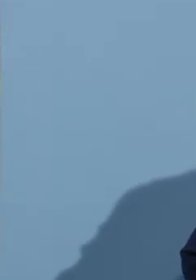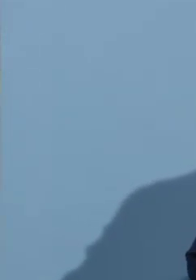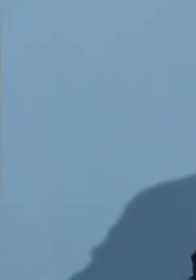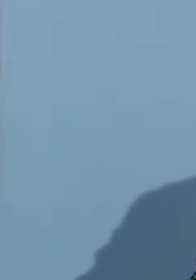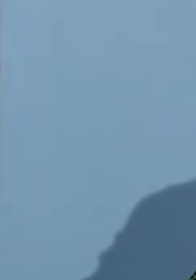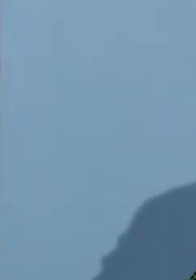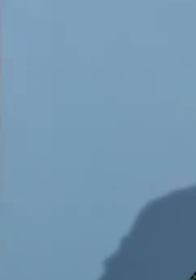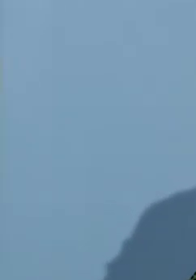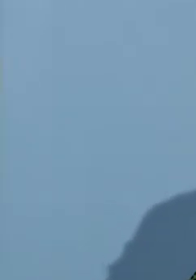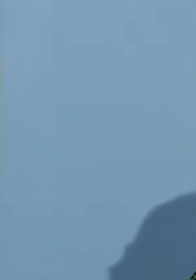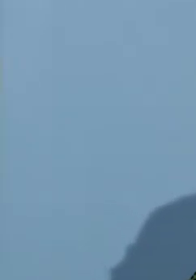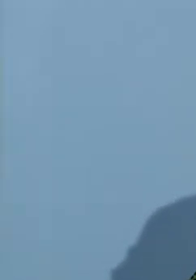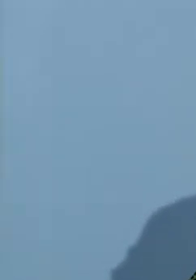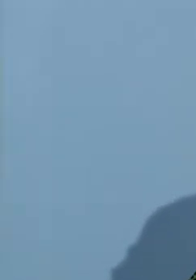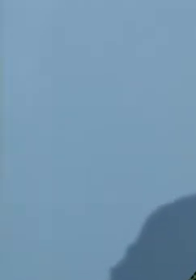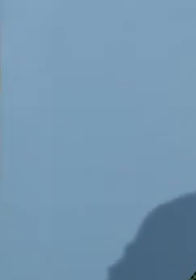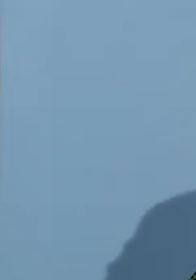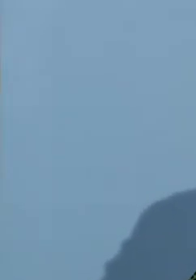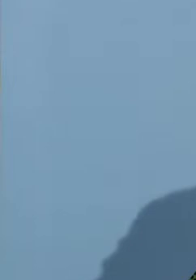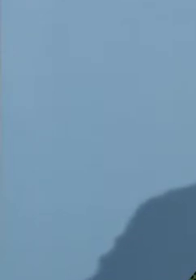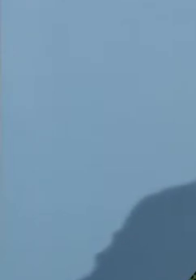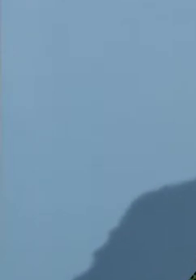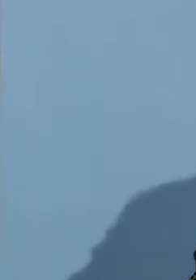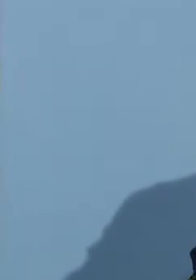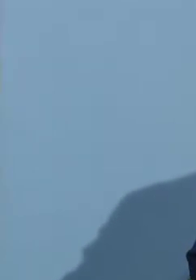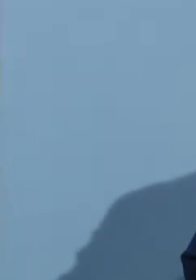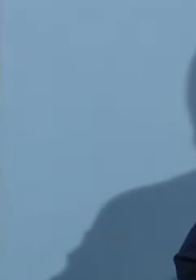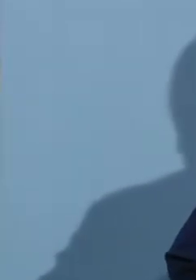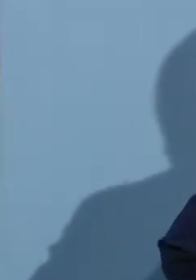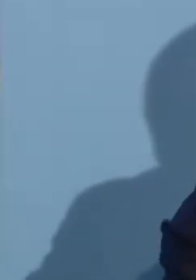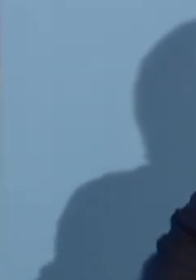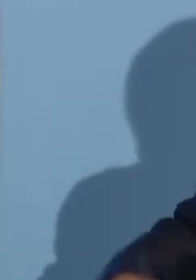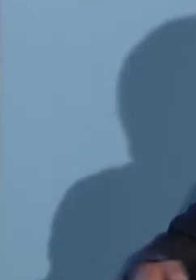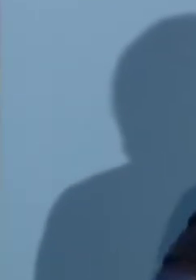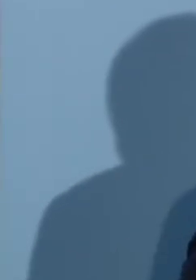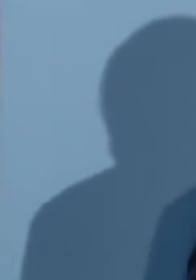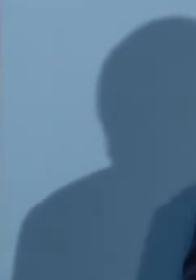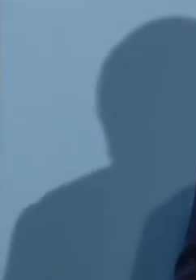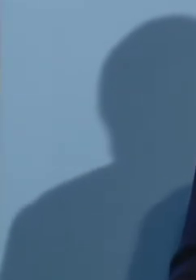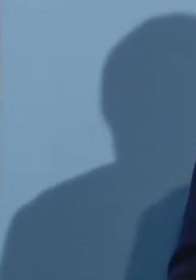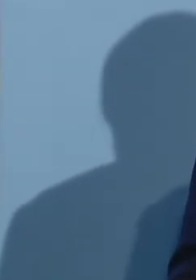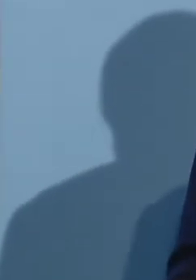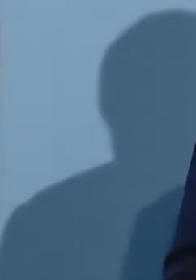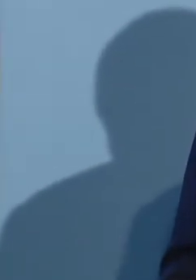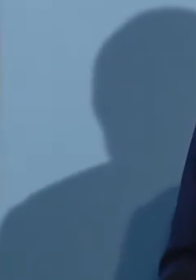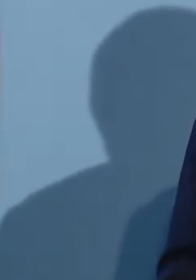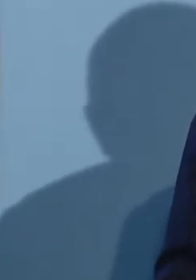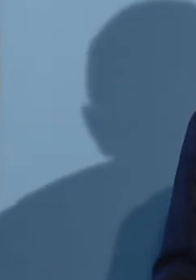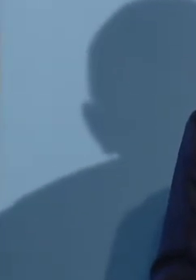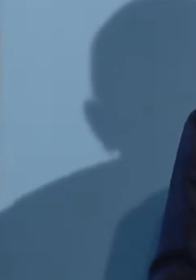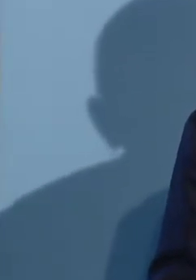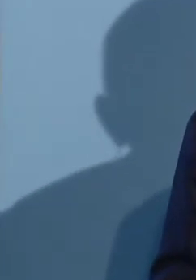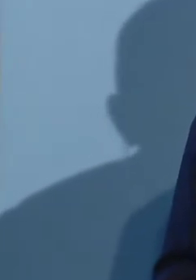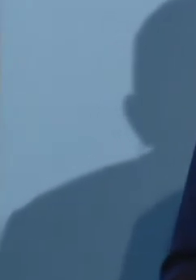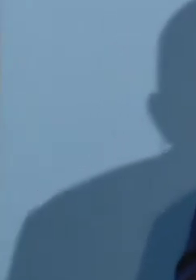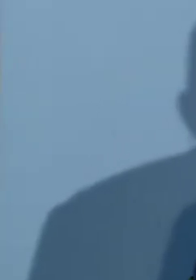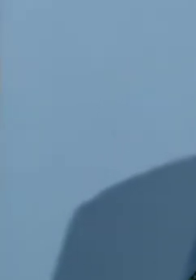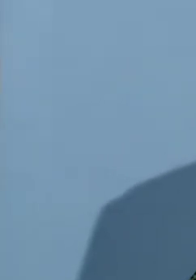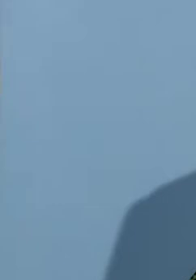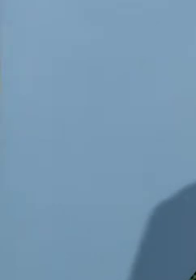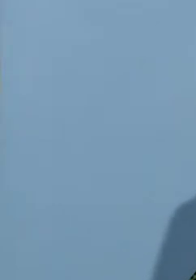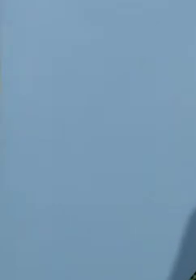risk-nytta-balansen är tillgodosedd för den patientgrupp som ska använda produkten. Och vad är